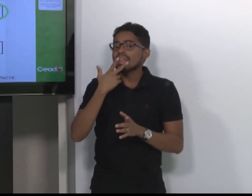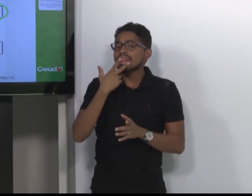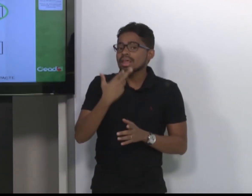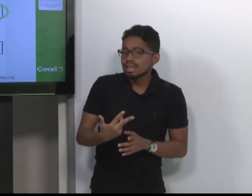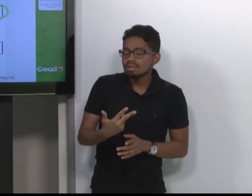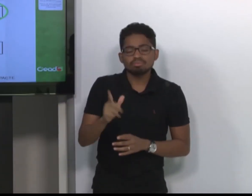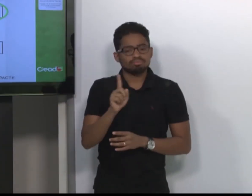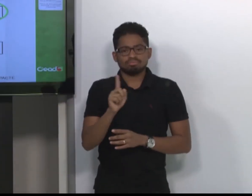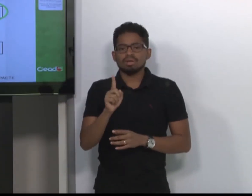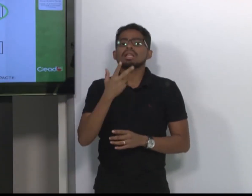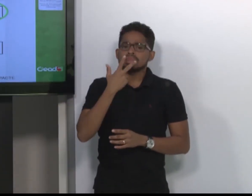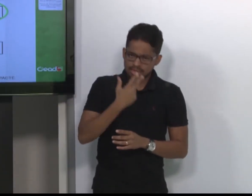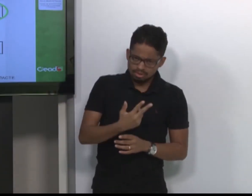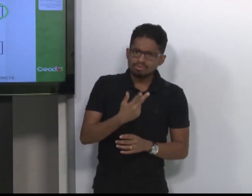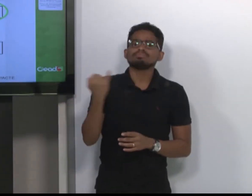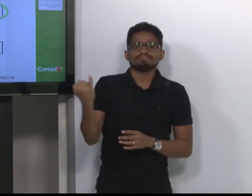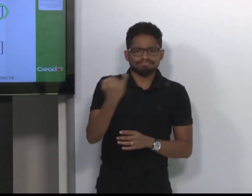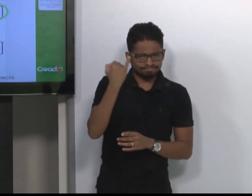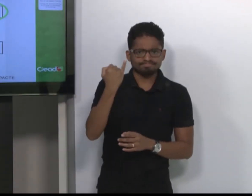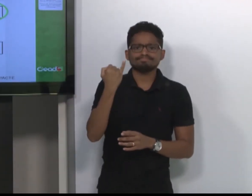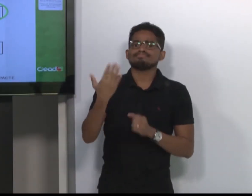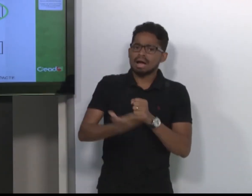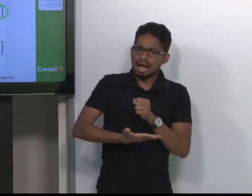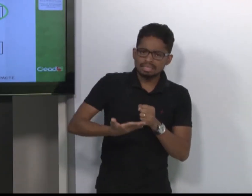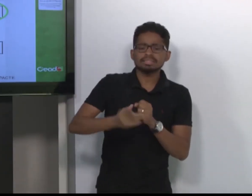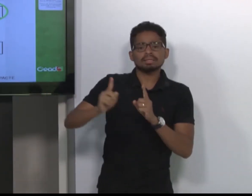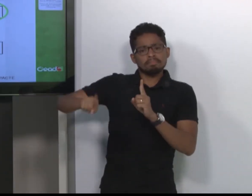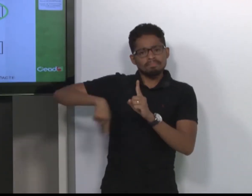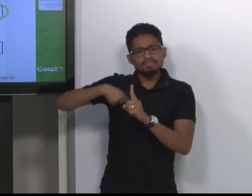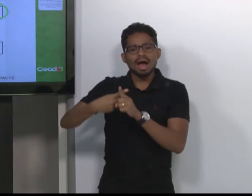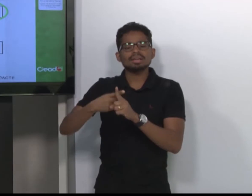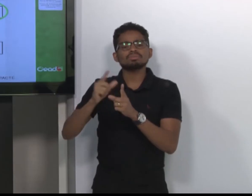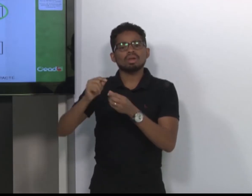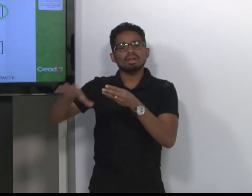é somente conhecer a língua. Lógico que conhecer a língua é de extrema relevância.